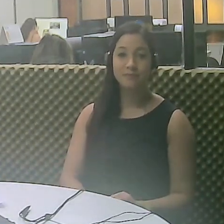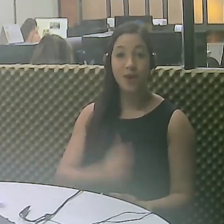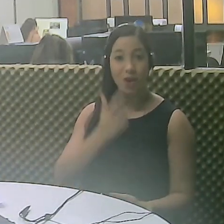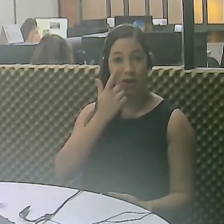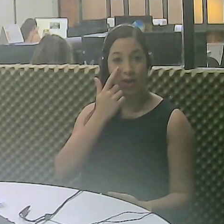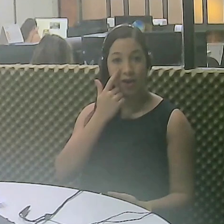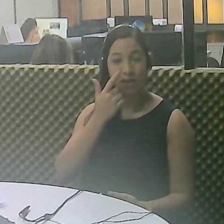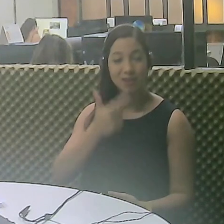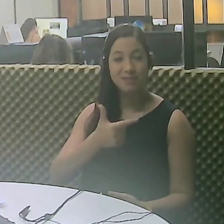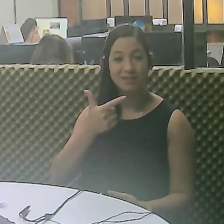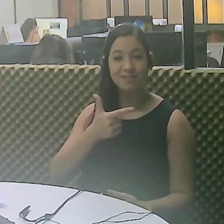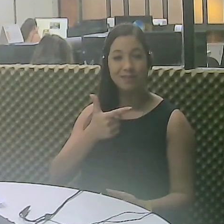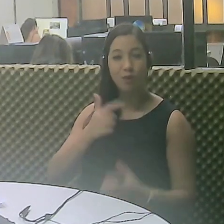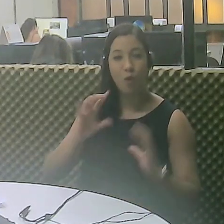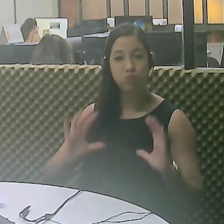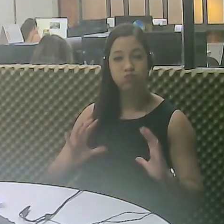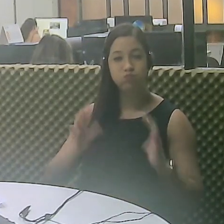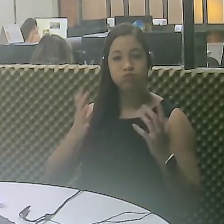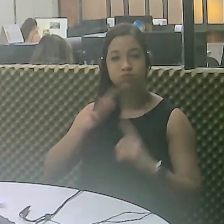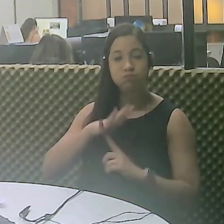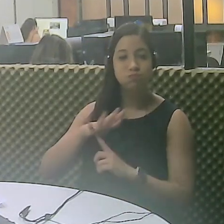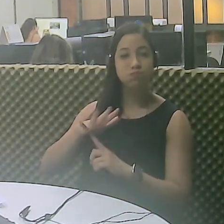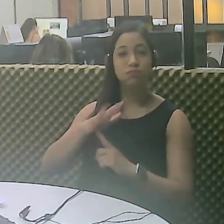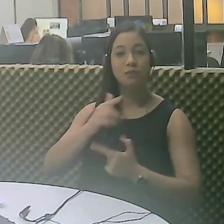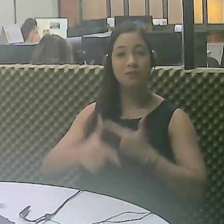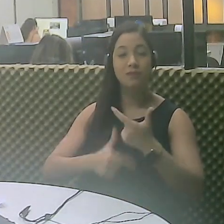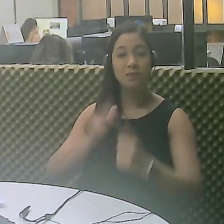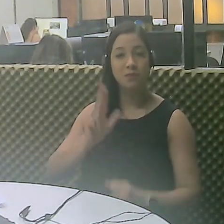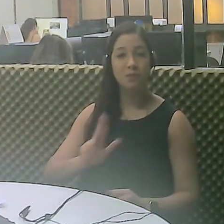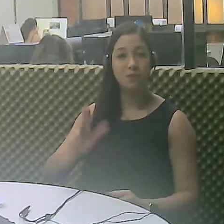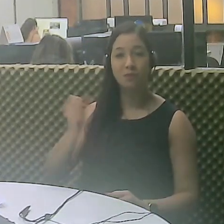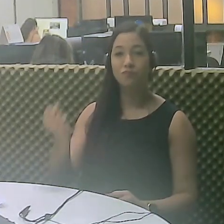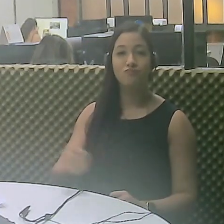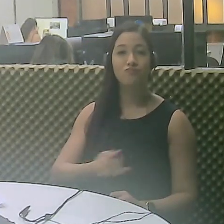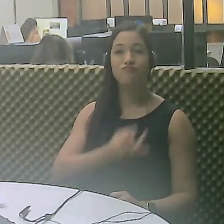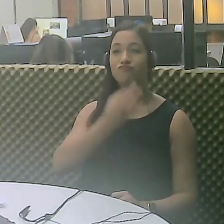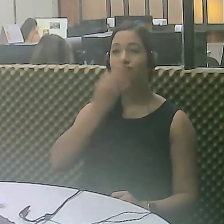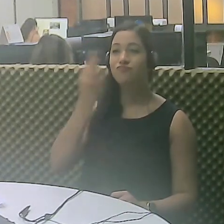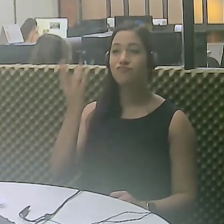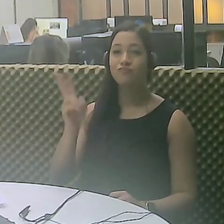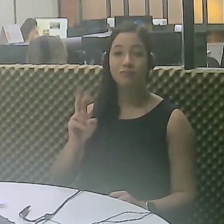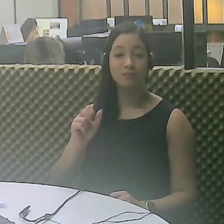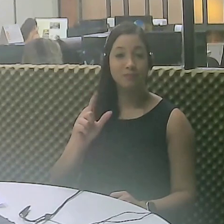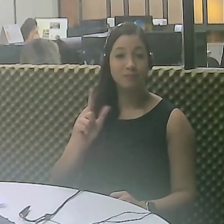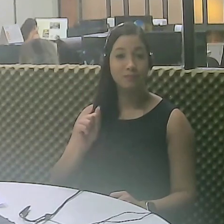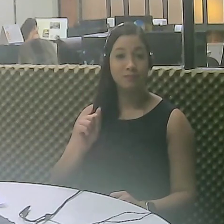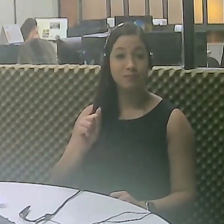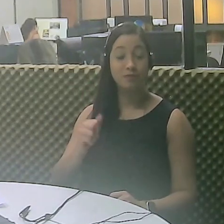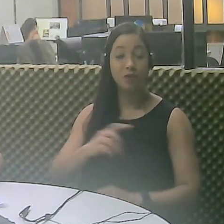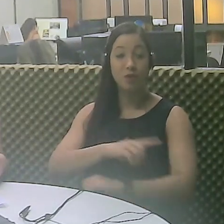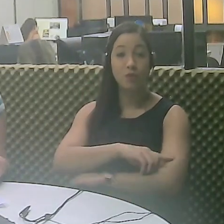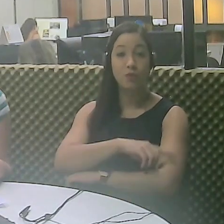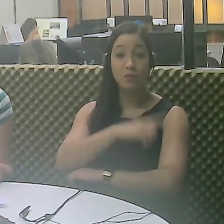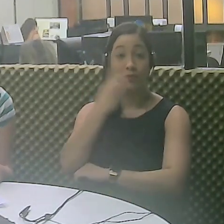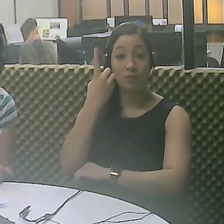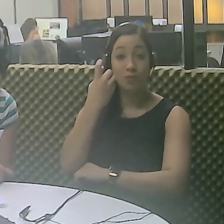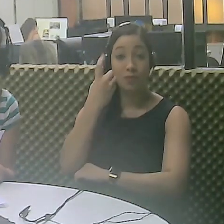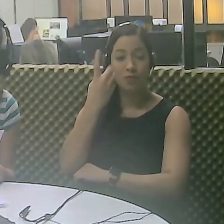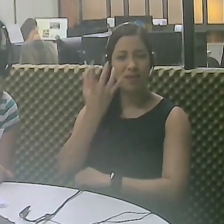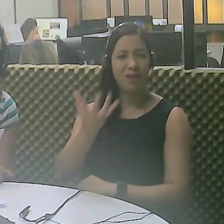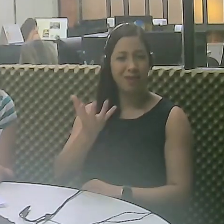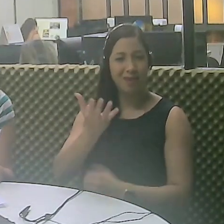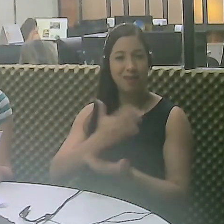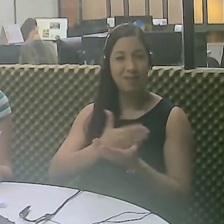Pessoal, vem aí o segundo mega feirão de empregos de Uberlândia. Tem milhares e milhares de vagas num único dia. Quer